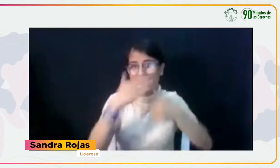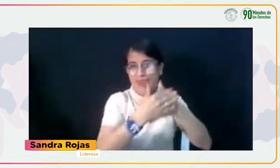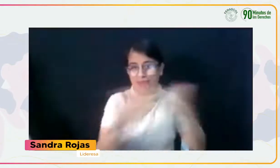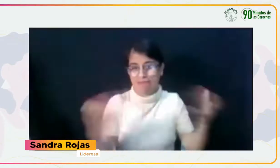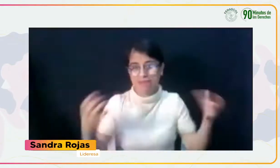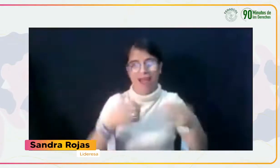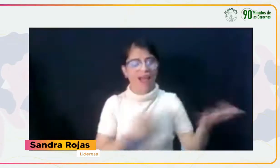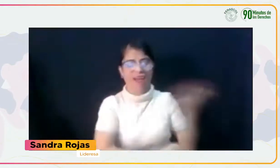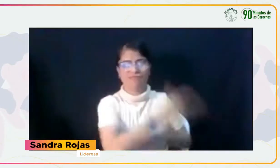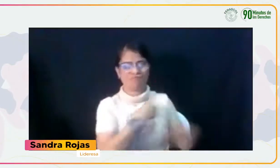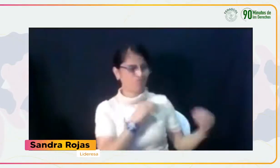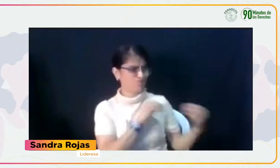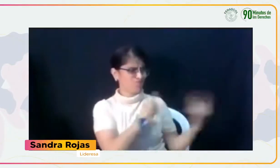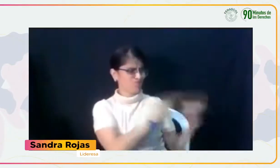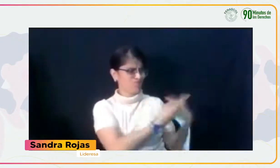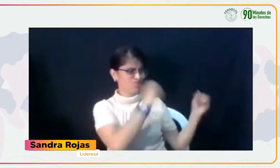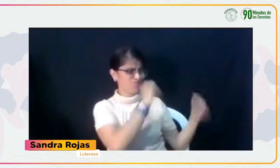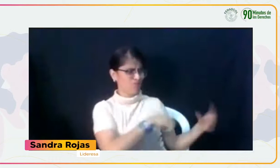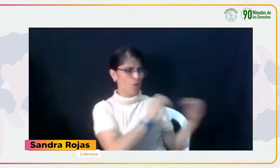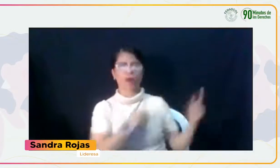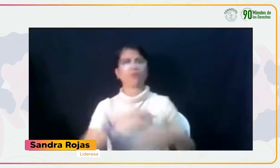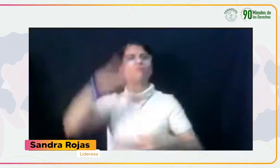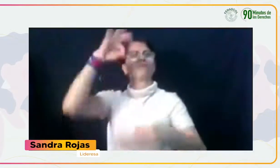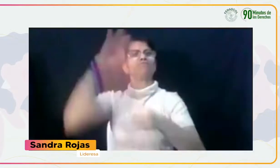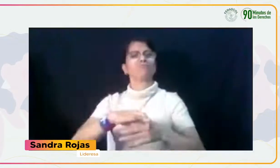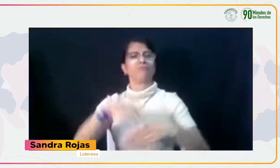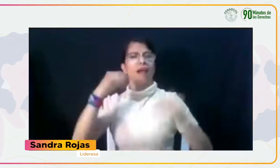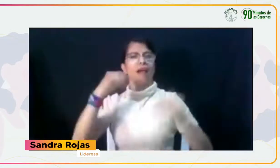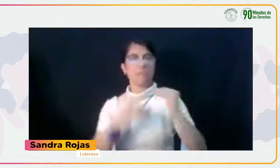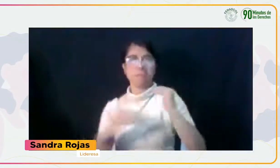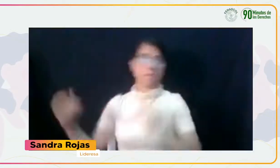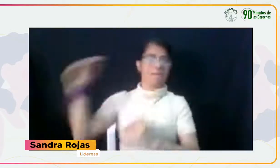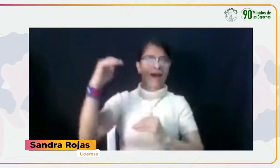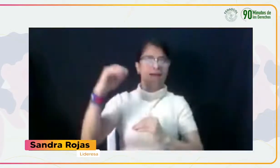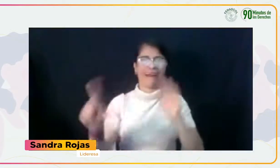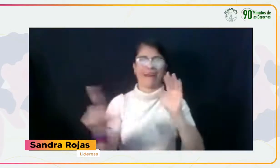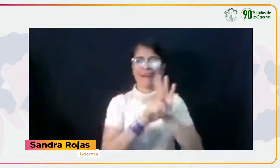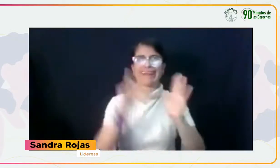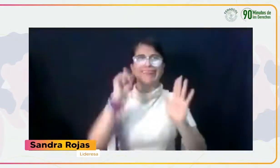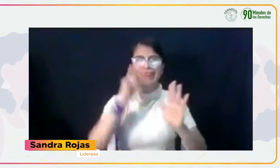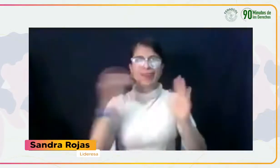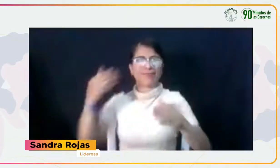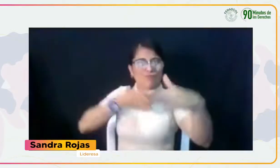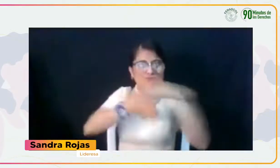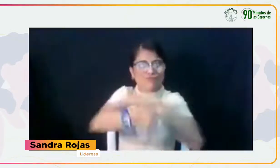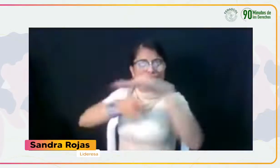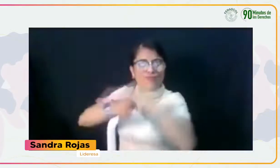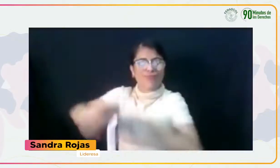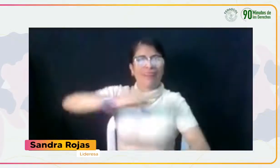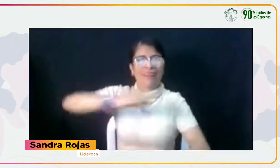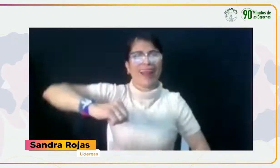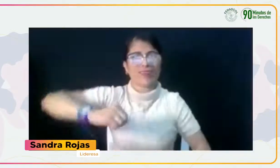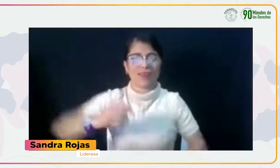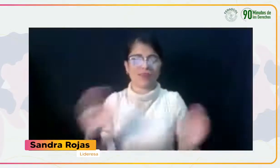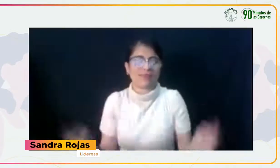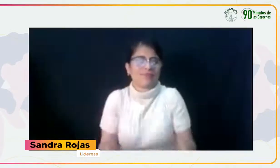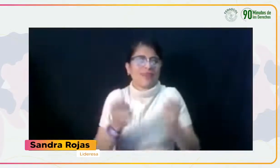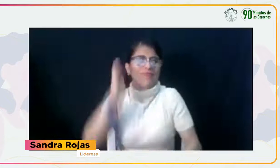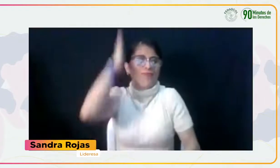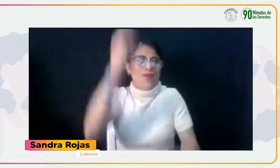cargo político importante también en estos espacios y entendiéndose como persona sorda y votando también en estos espacios y más como mujeres